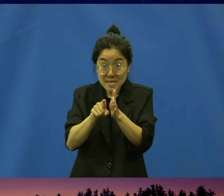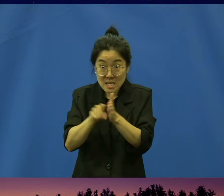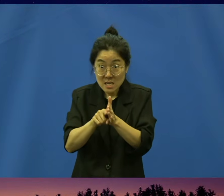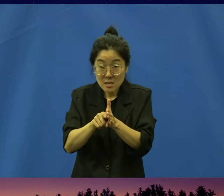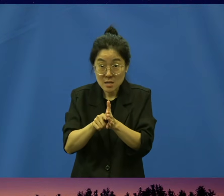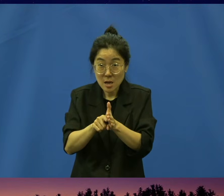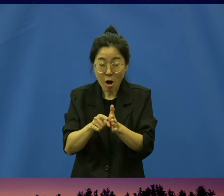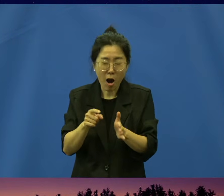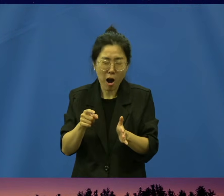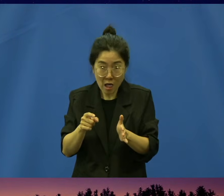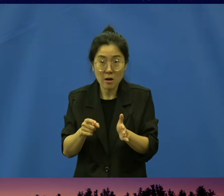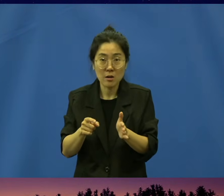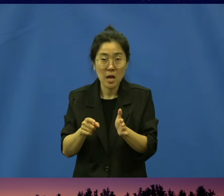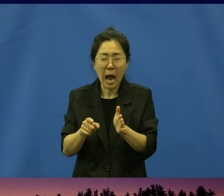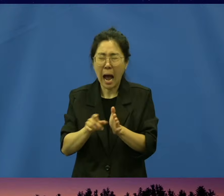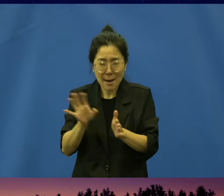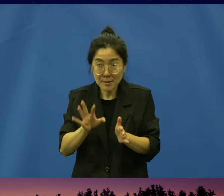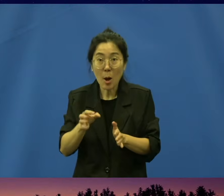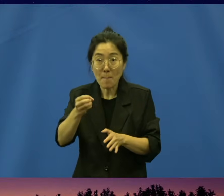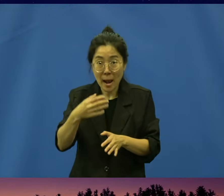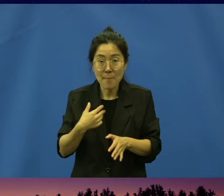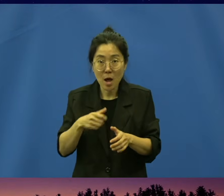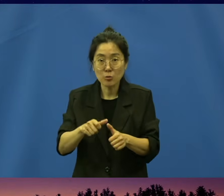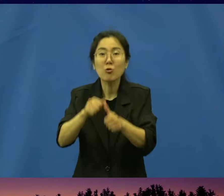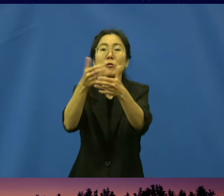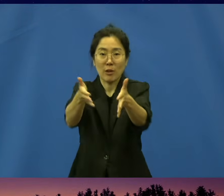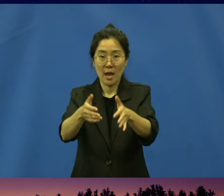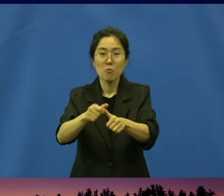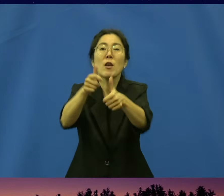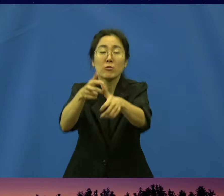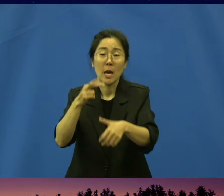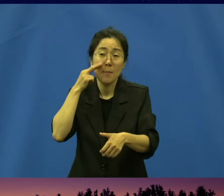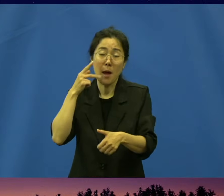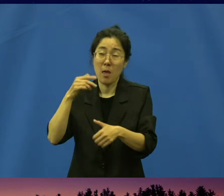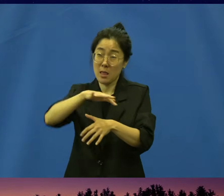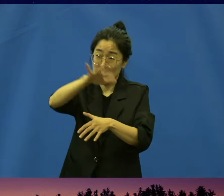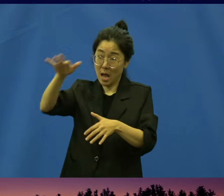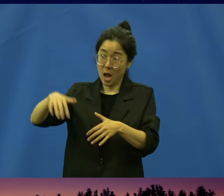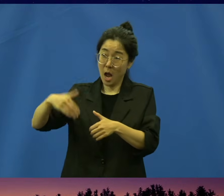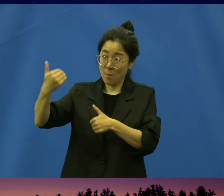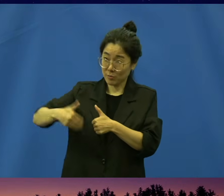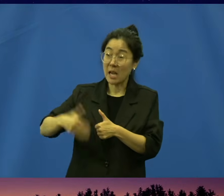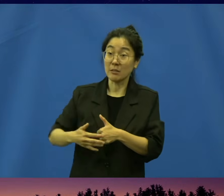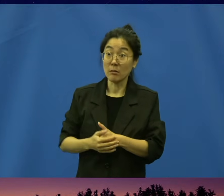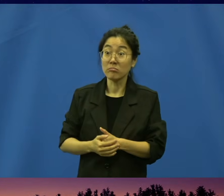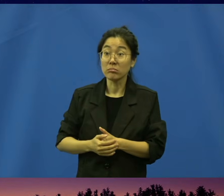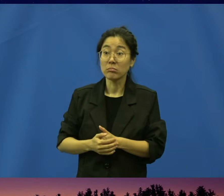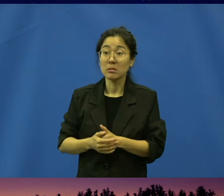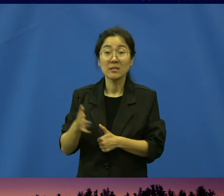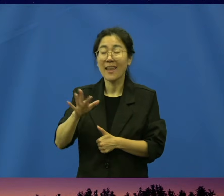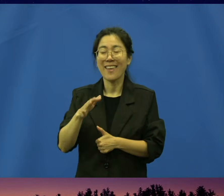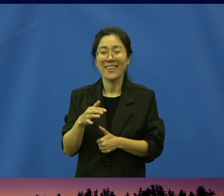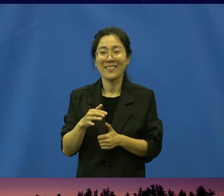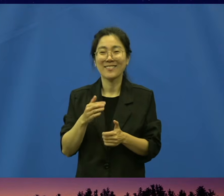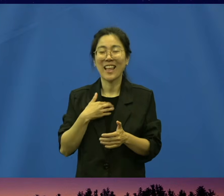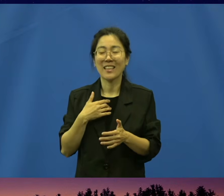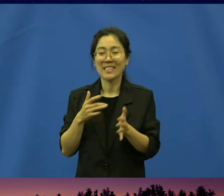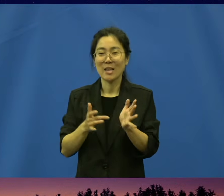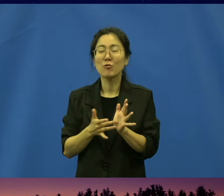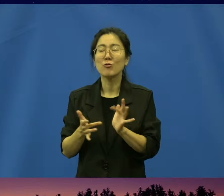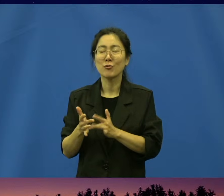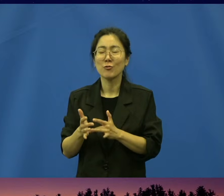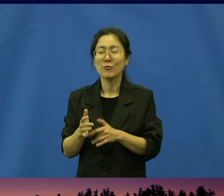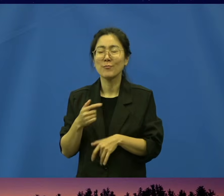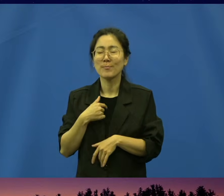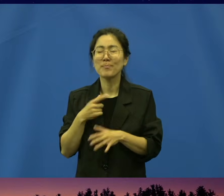고통과 고난 중에도 하나님을 의지하고 견디면 우리의 믿음이 자라나게 되고 하나님께 영광을 돌리게 되는 경우들이 많이 있는